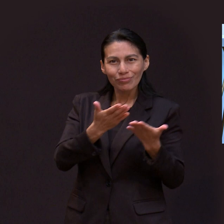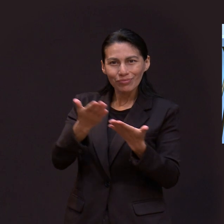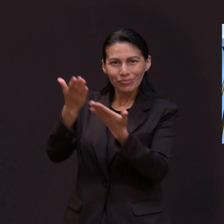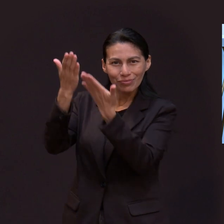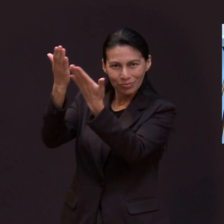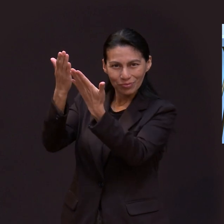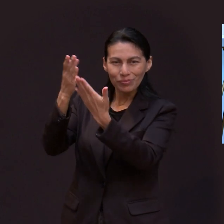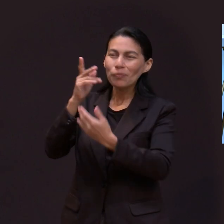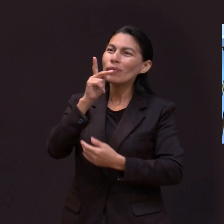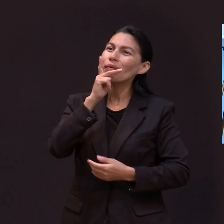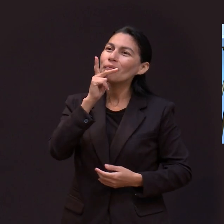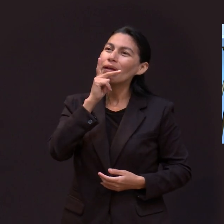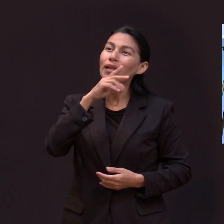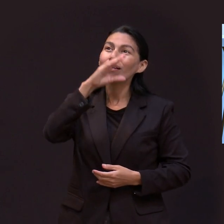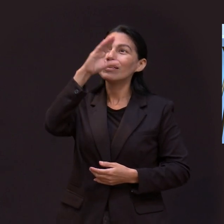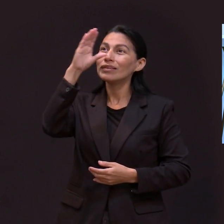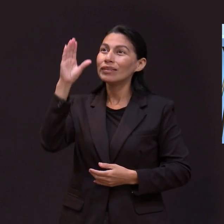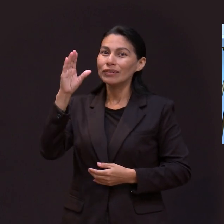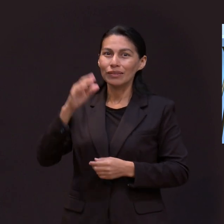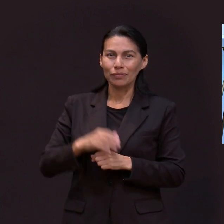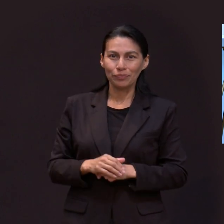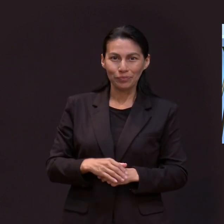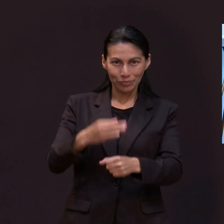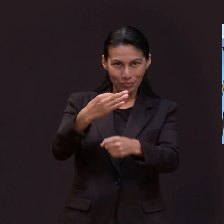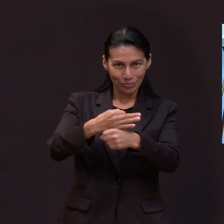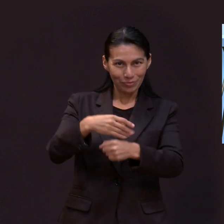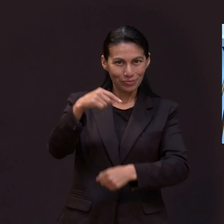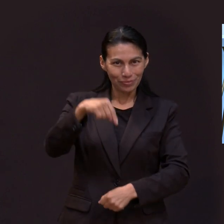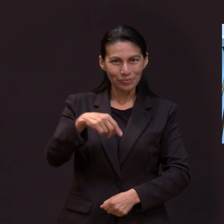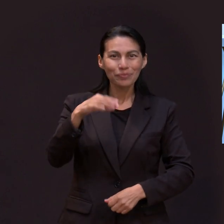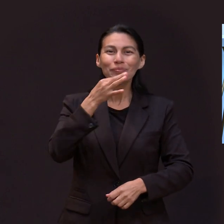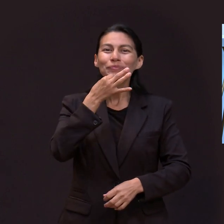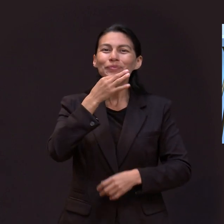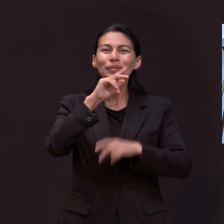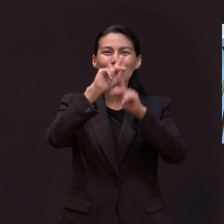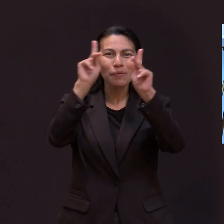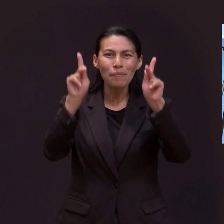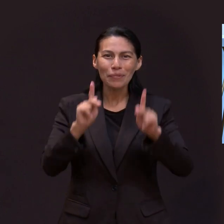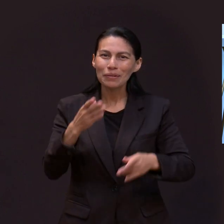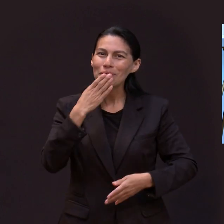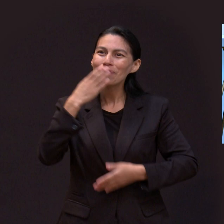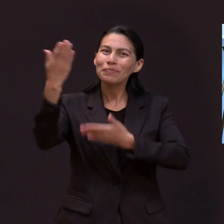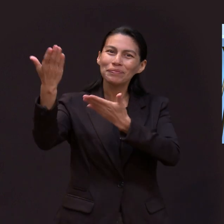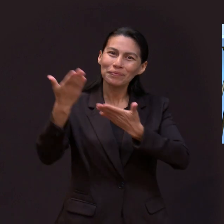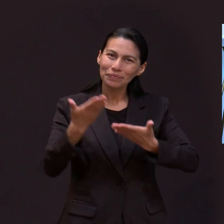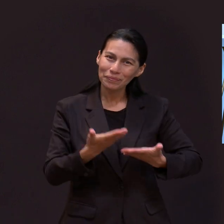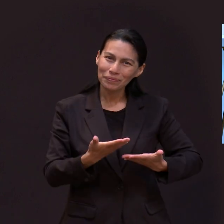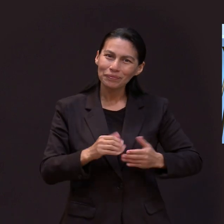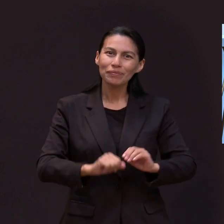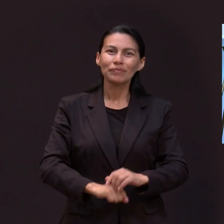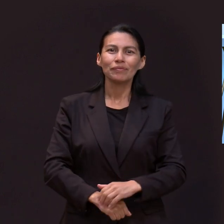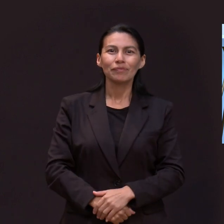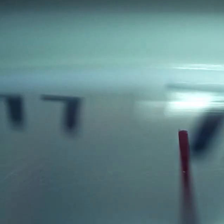padre celestial esto es un momento de paz bienvenidos